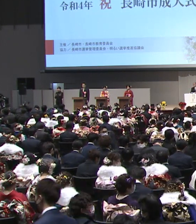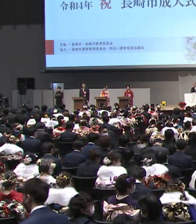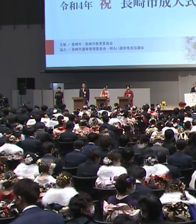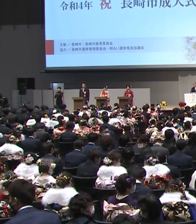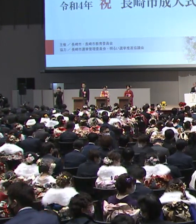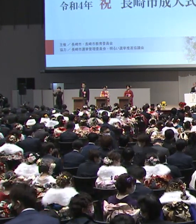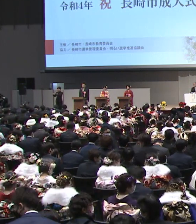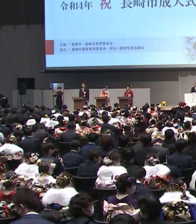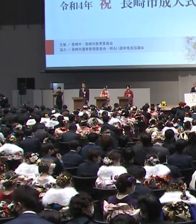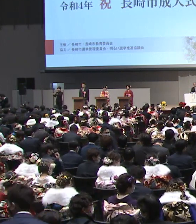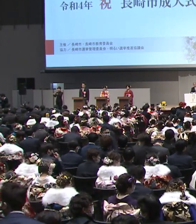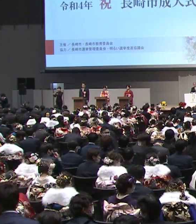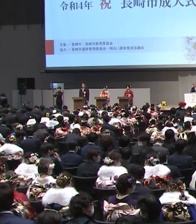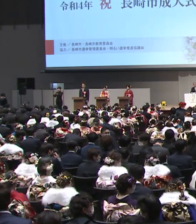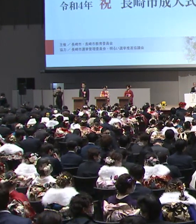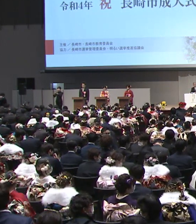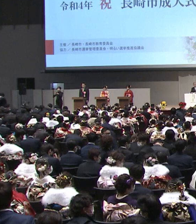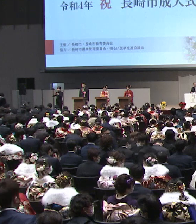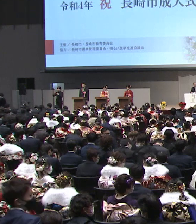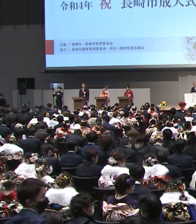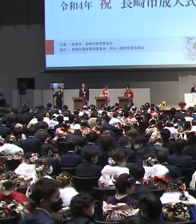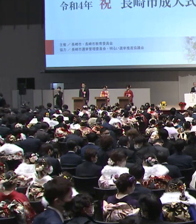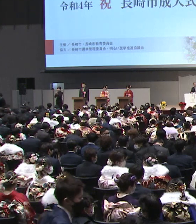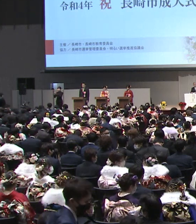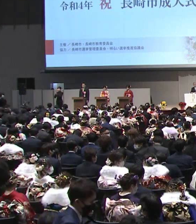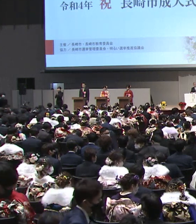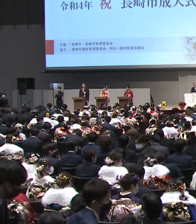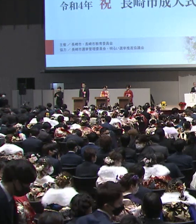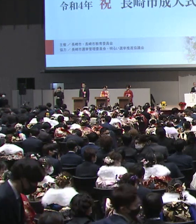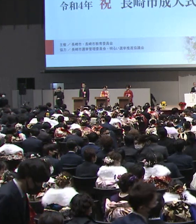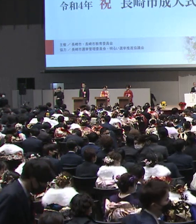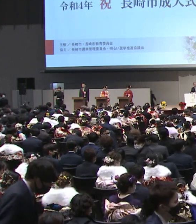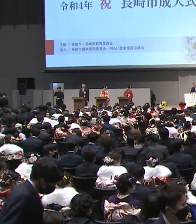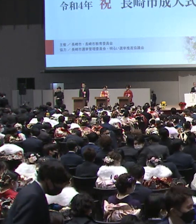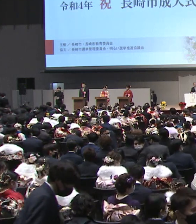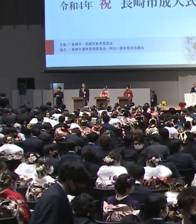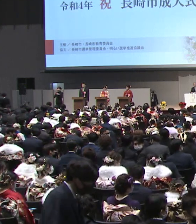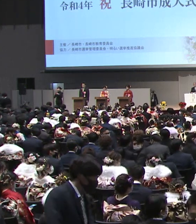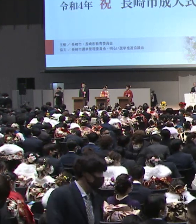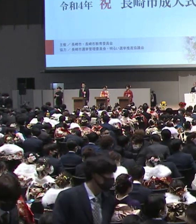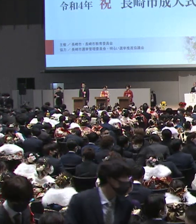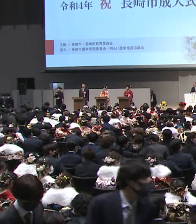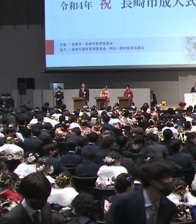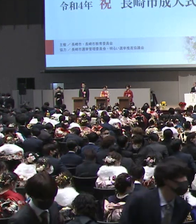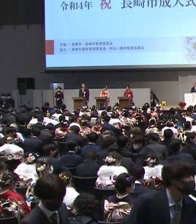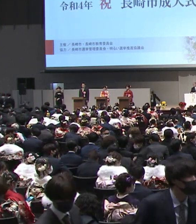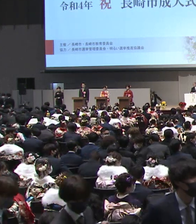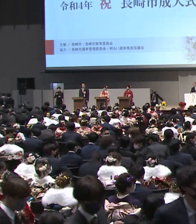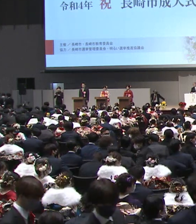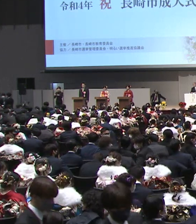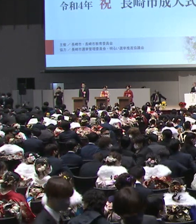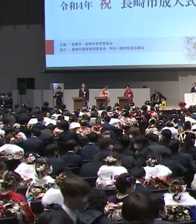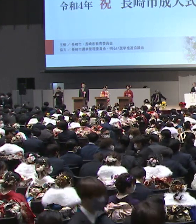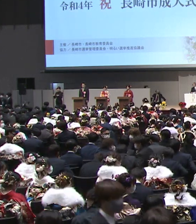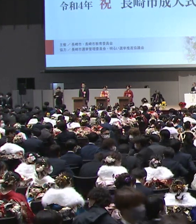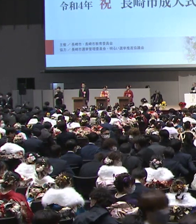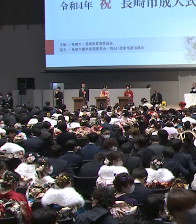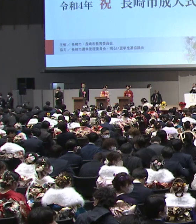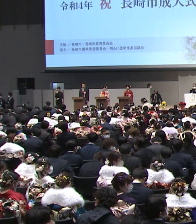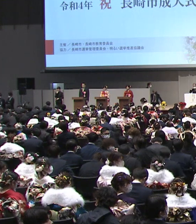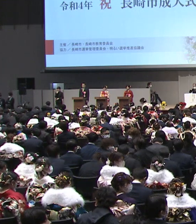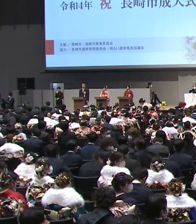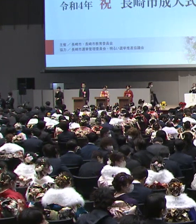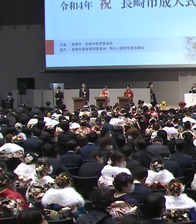ますと外が大変混み合って危険ですので係員のご案内があるまでしばらく子